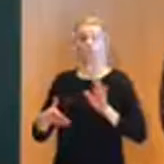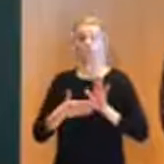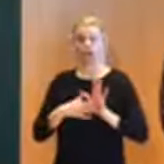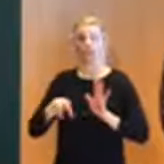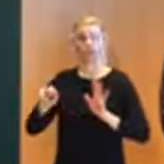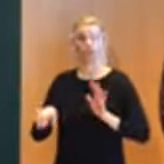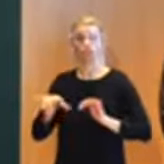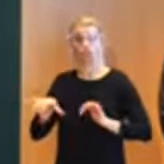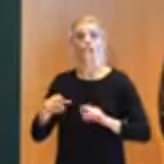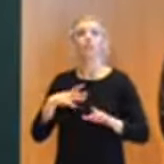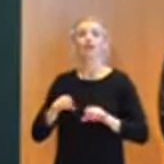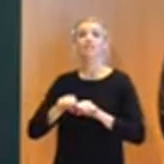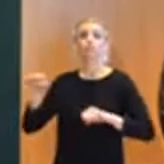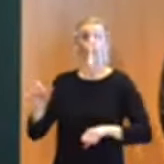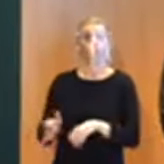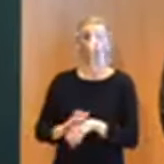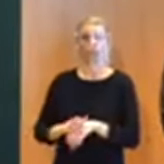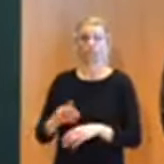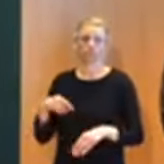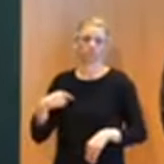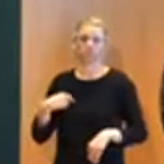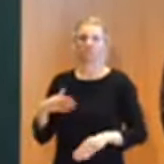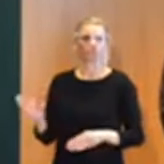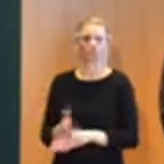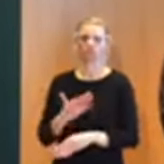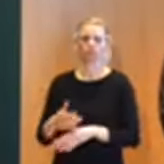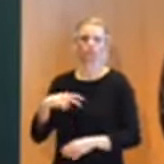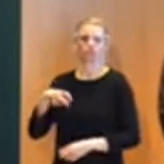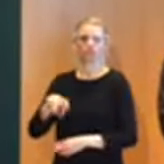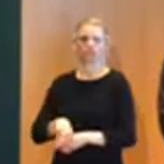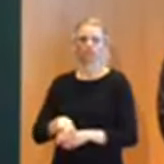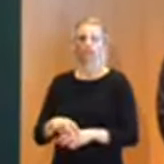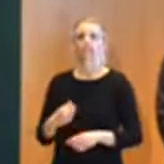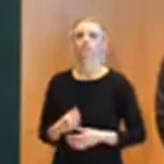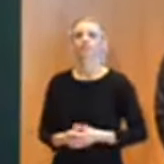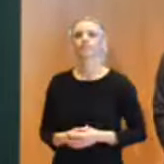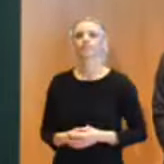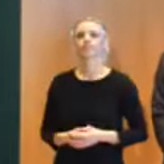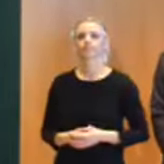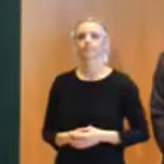to zbytočné tam sedieť a vôbec rozmýšľať nad niečím takýmto.